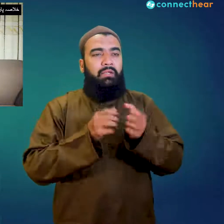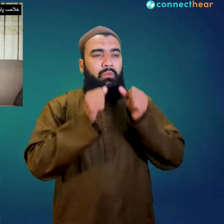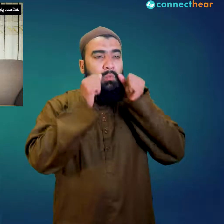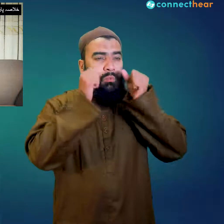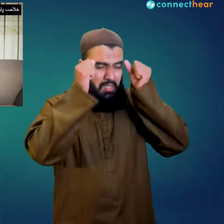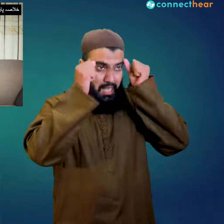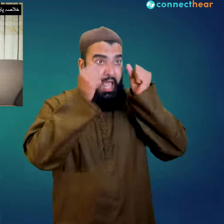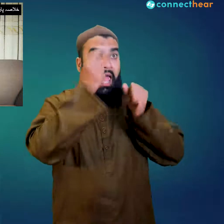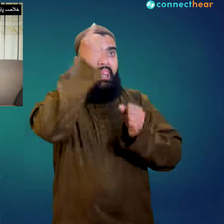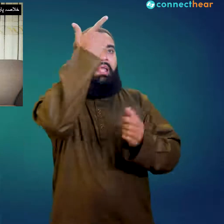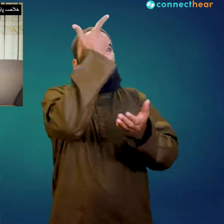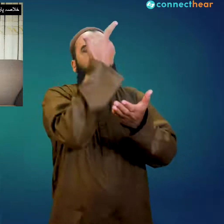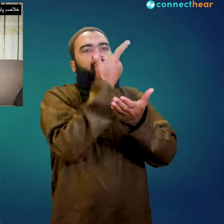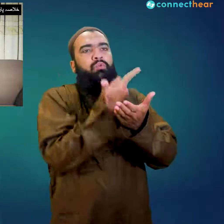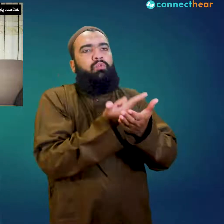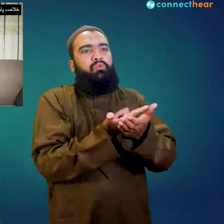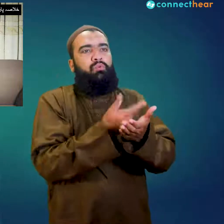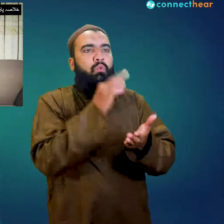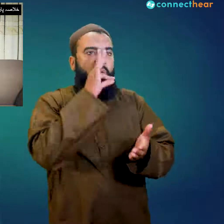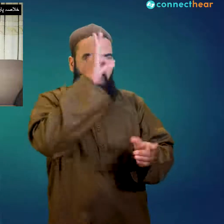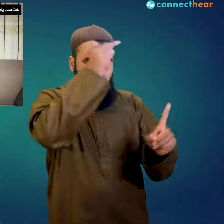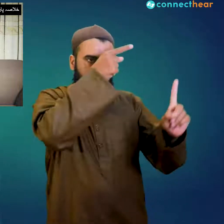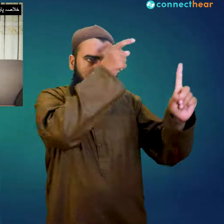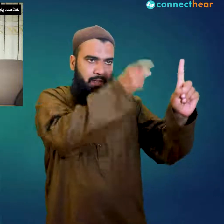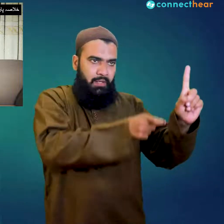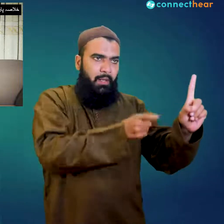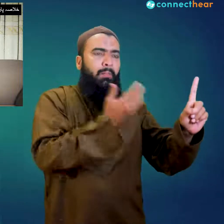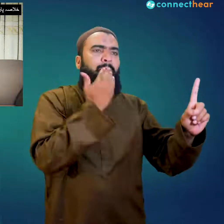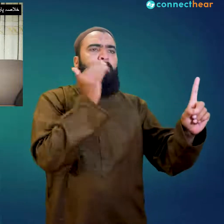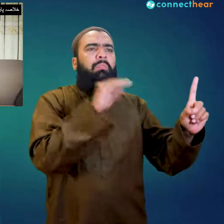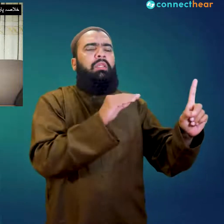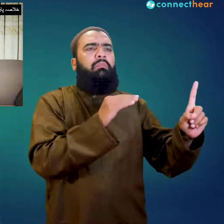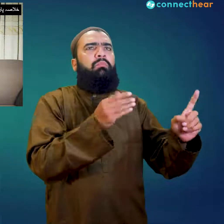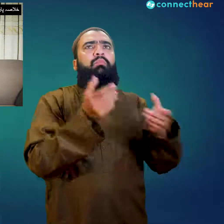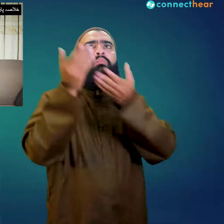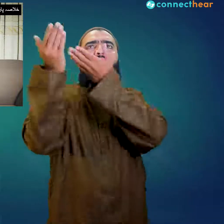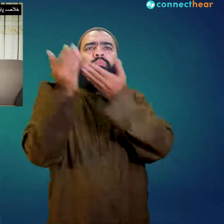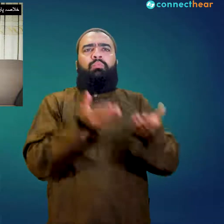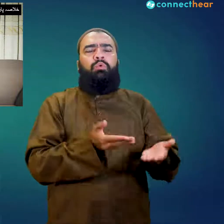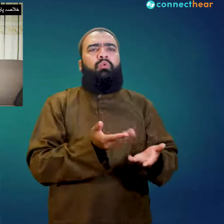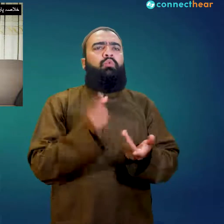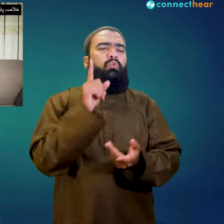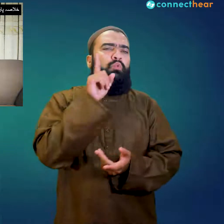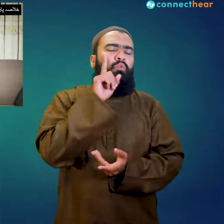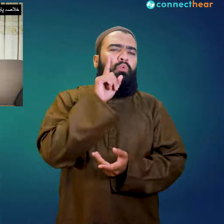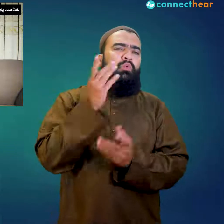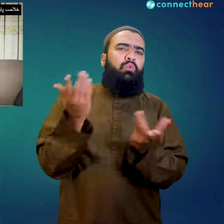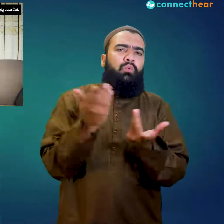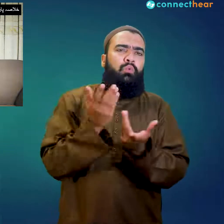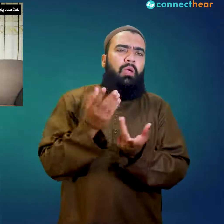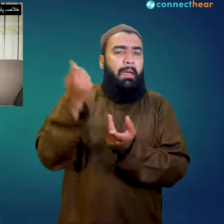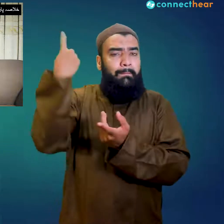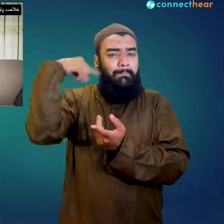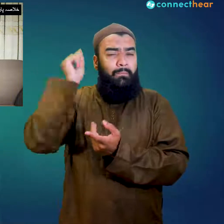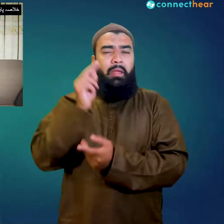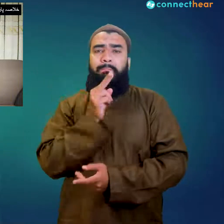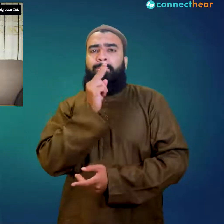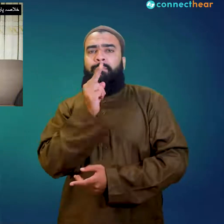وسلم اللہ کے رسول ہیں۔ یہ آیت اس وقت نازل ہوئی جب ایک مارکے میں، بدر